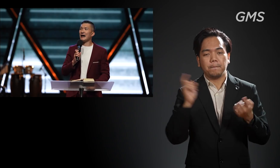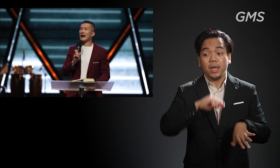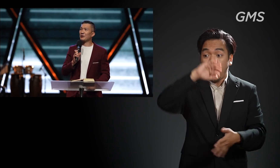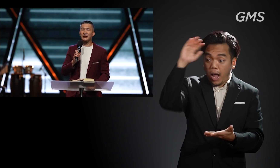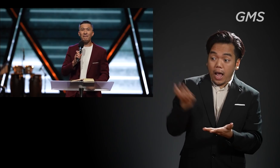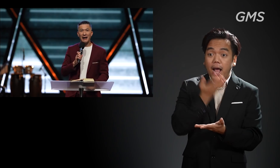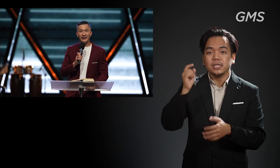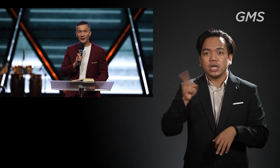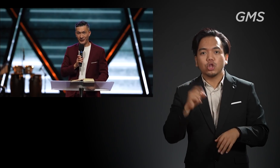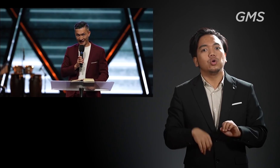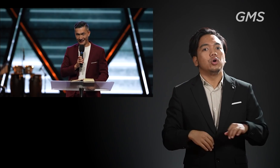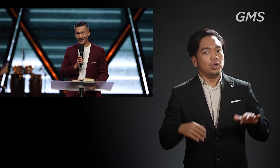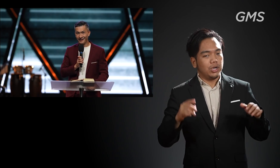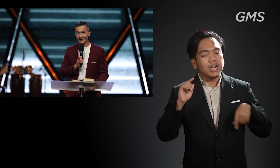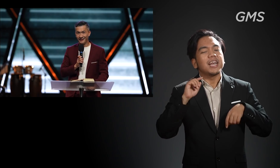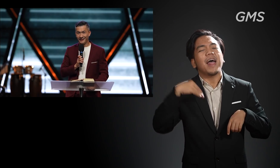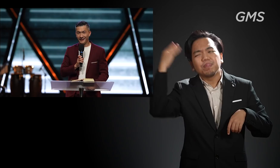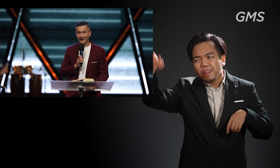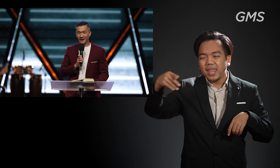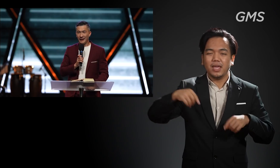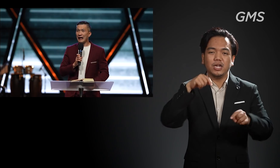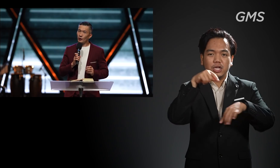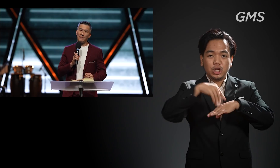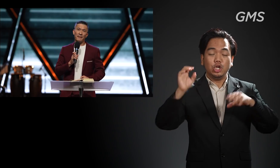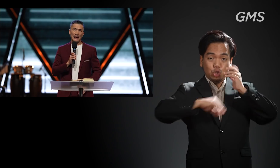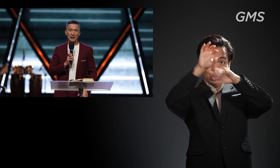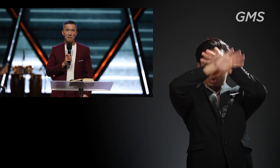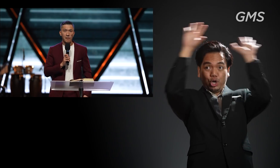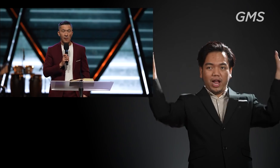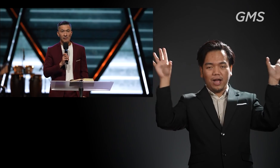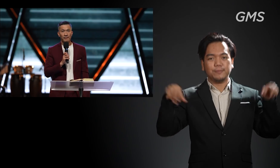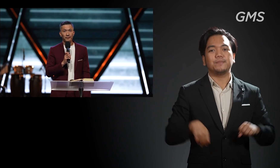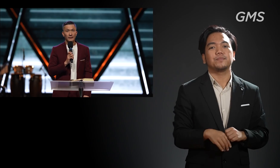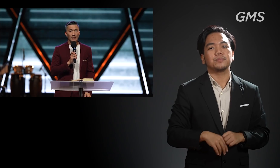Memberi tidak harus kembali di dunia ini. Aturlah pemberian.